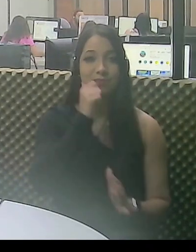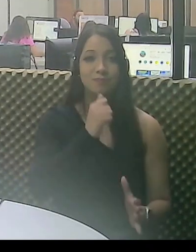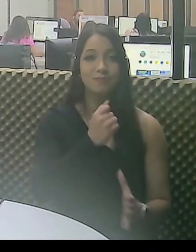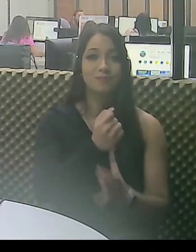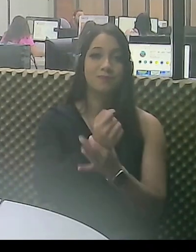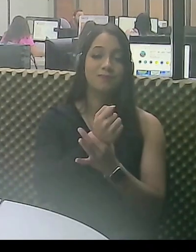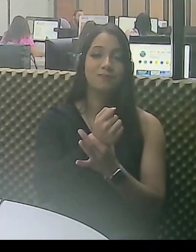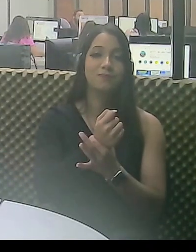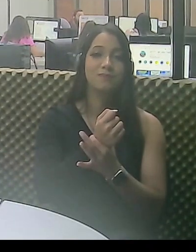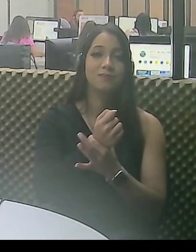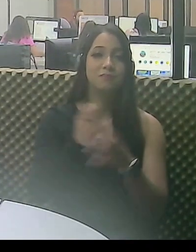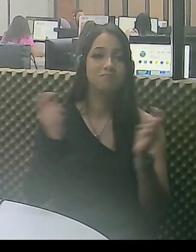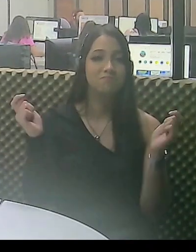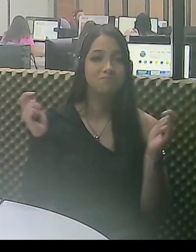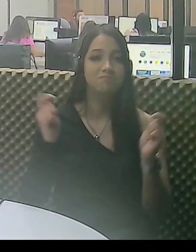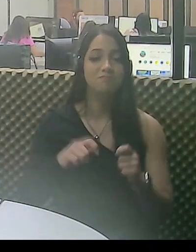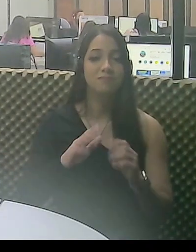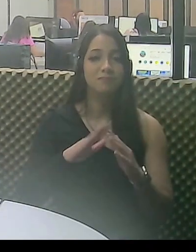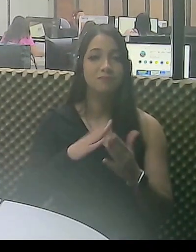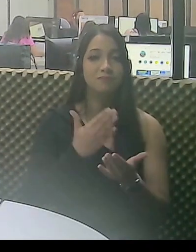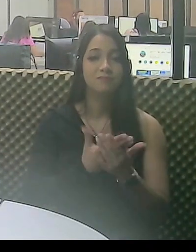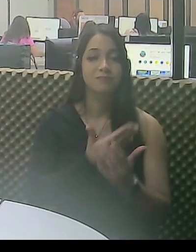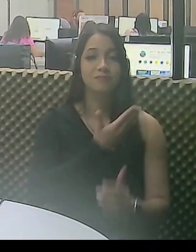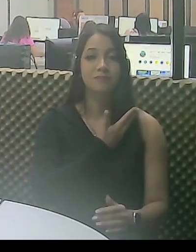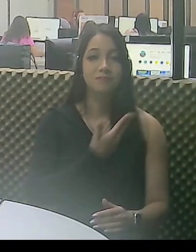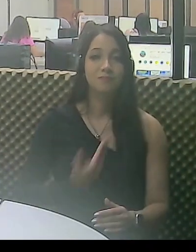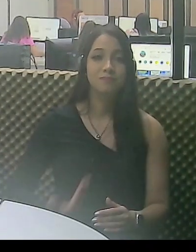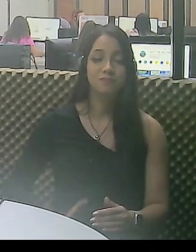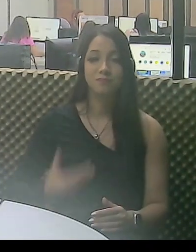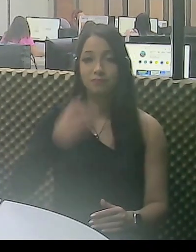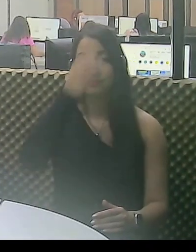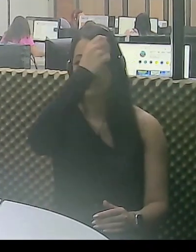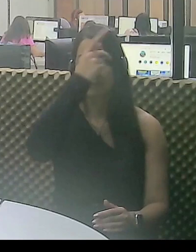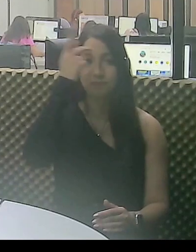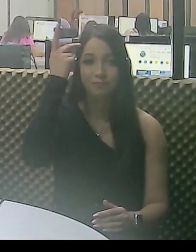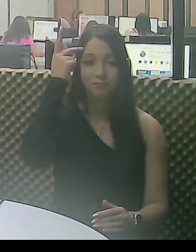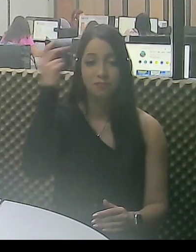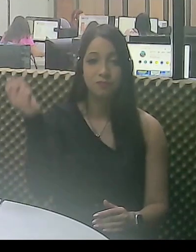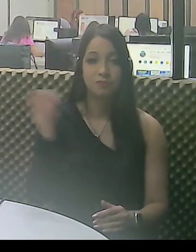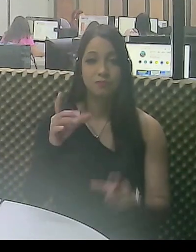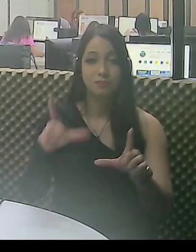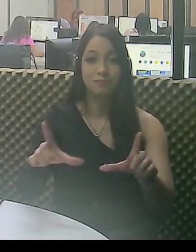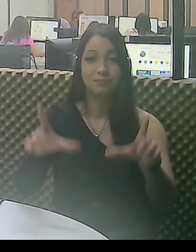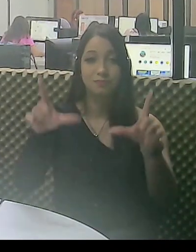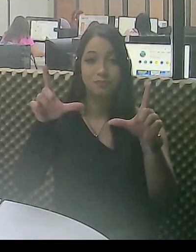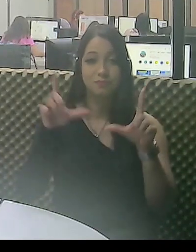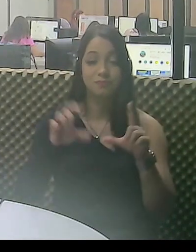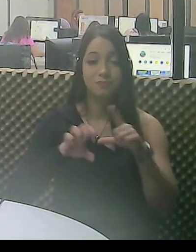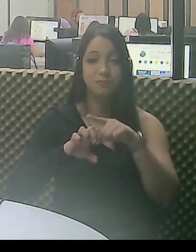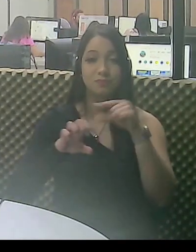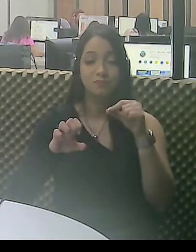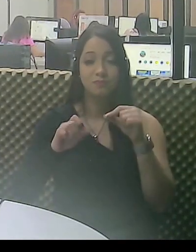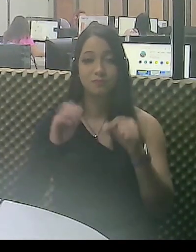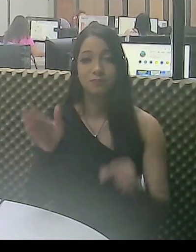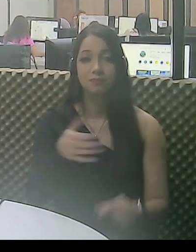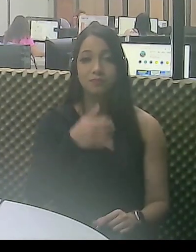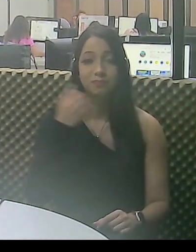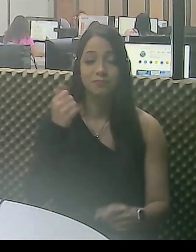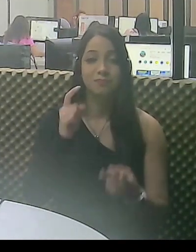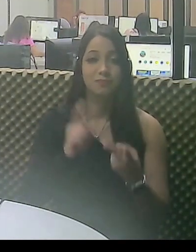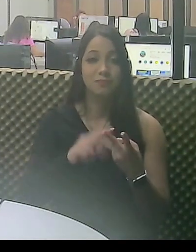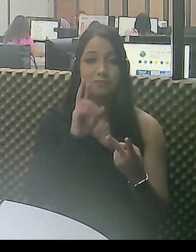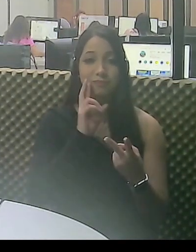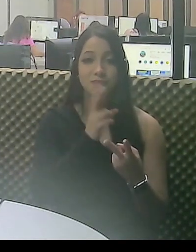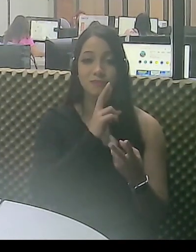Protegidas. Viabilizada por meio da Escola de Governo da Prefeitura, a nova certificação é destinada a empreendimentos como bares,